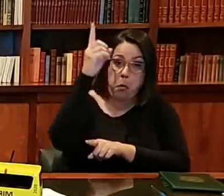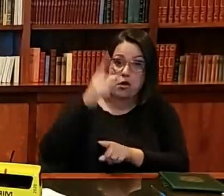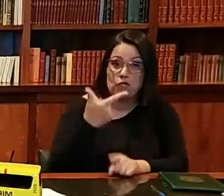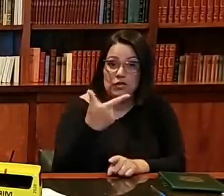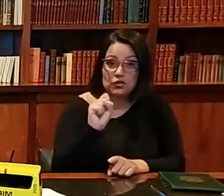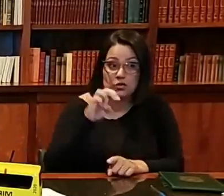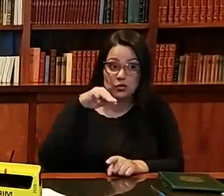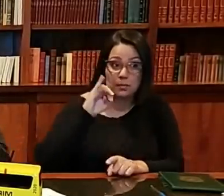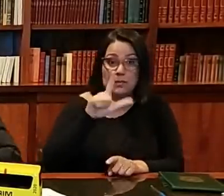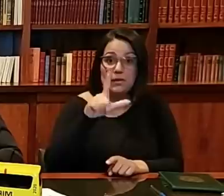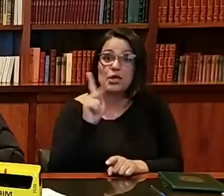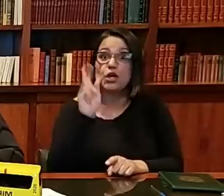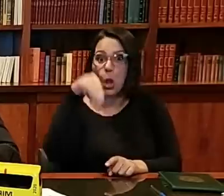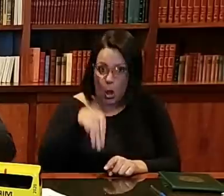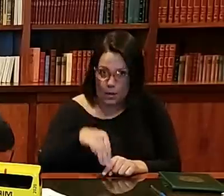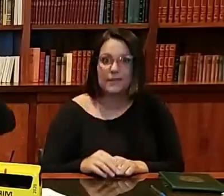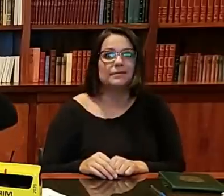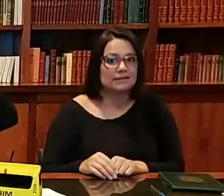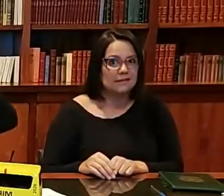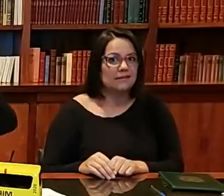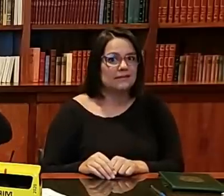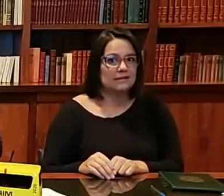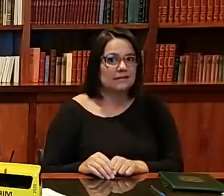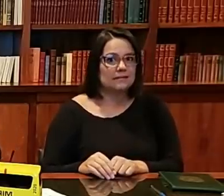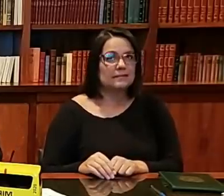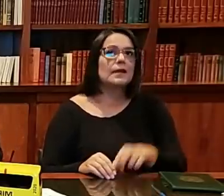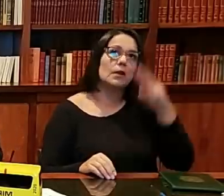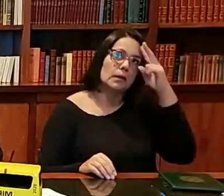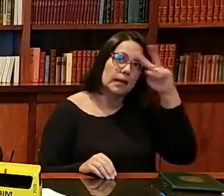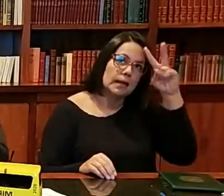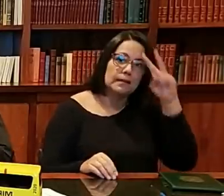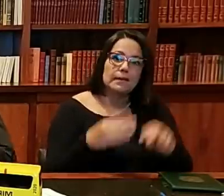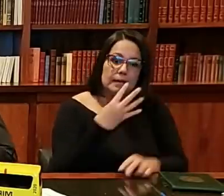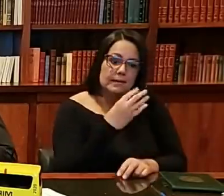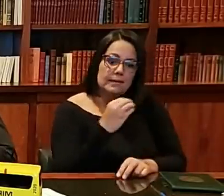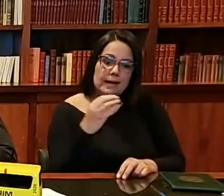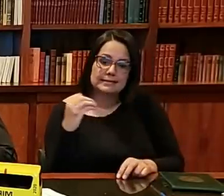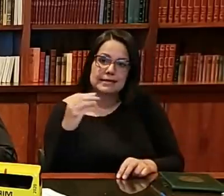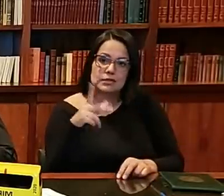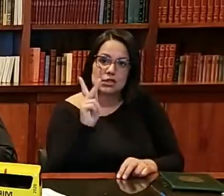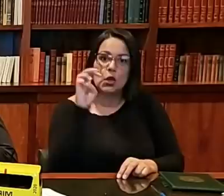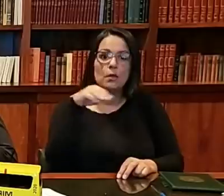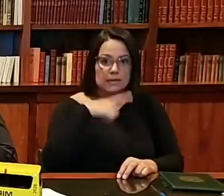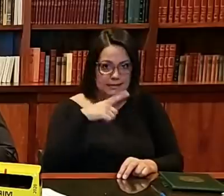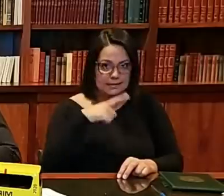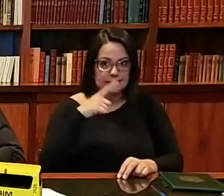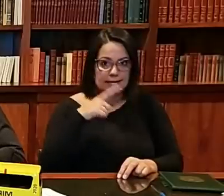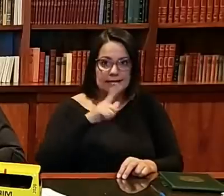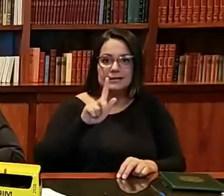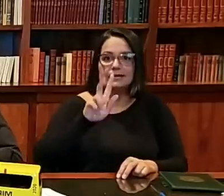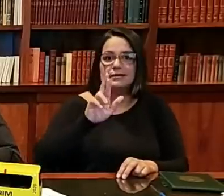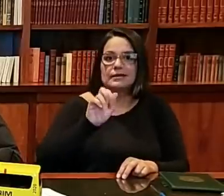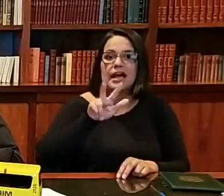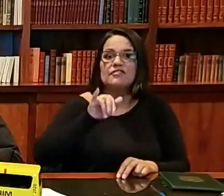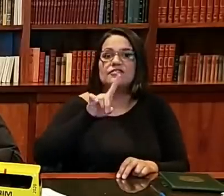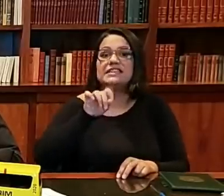né? Lembrar meu tempo de estudante aí. A 400 quilômetros, existe gravidade. Existe. E por que você não cai?